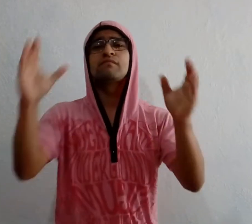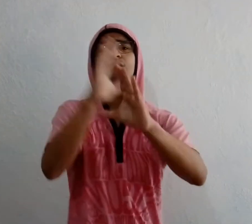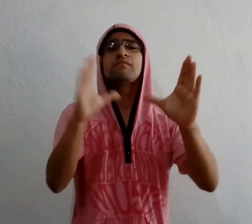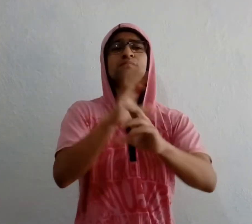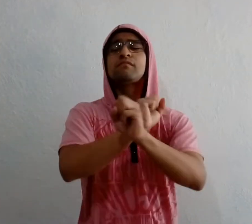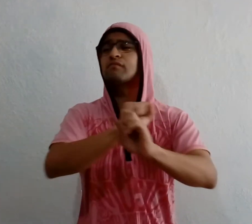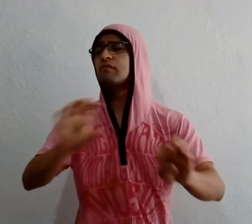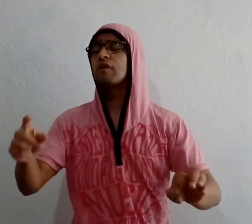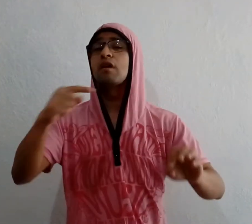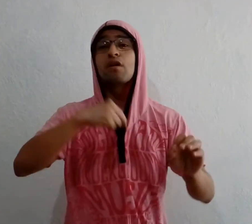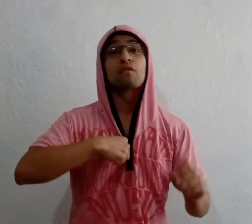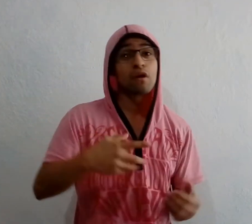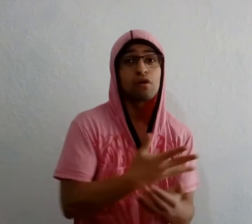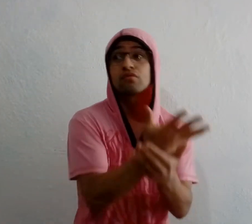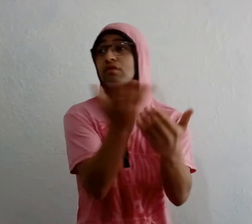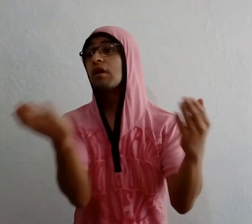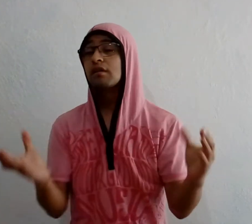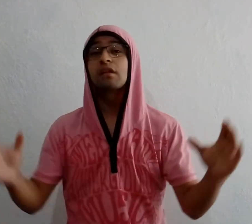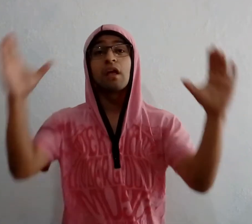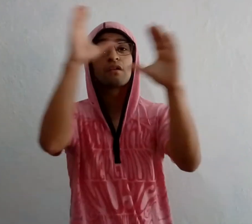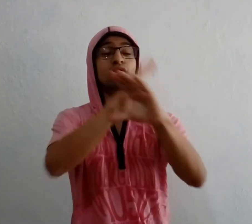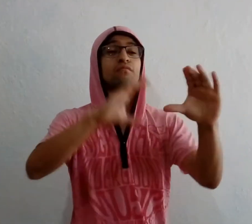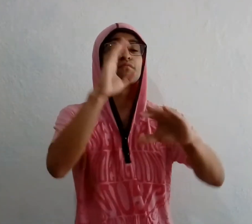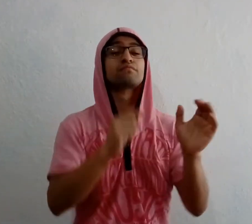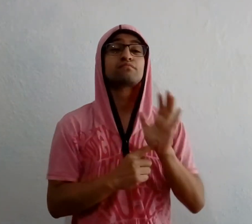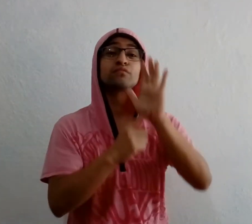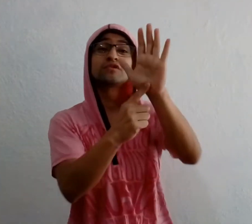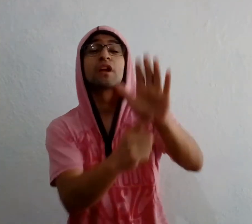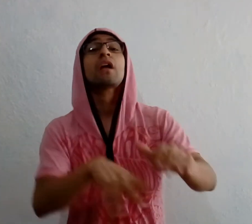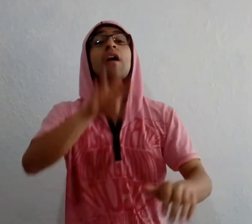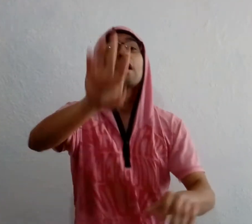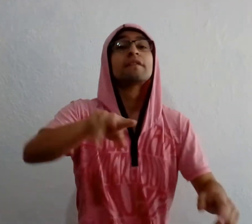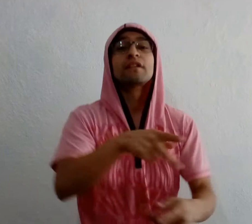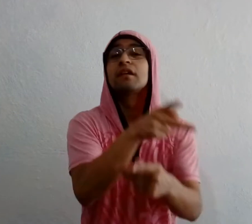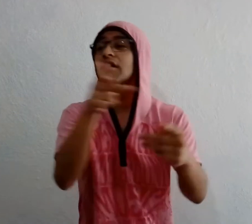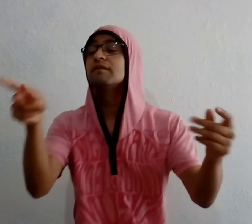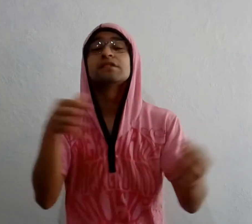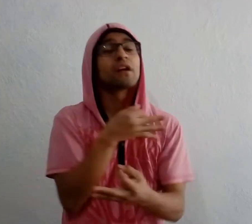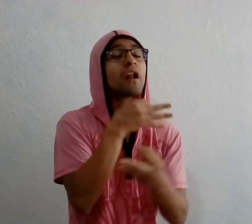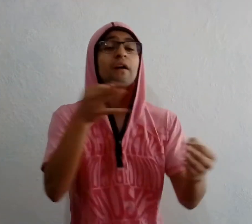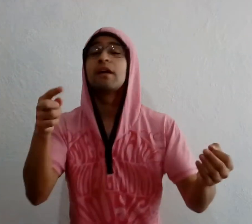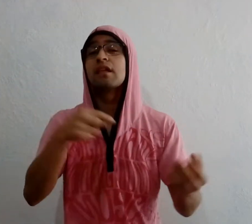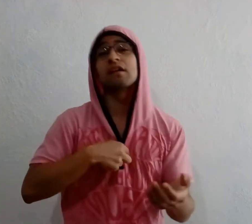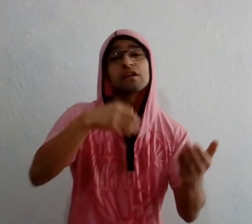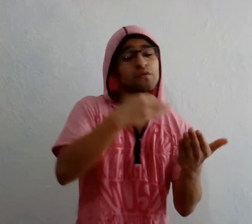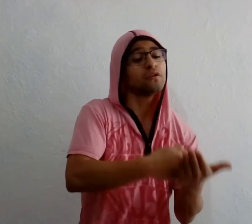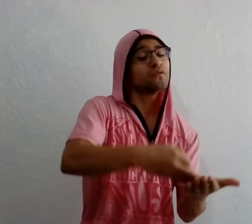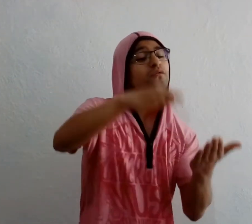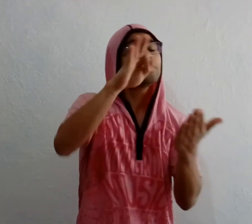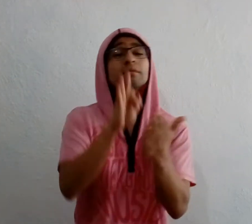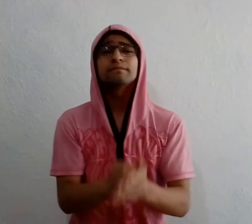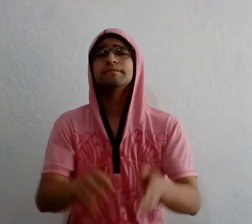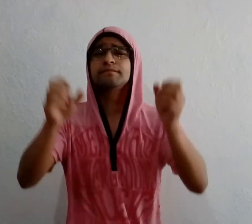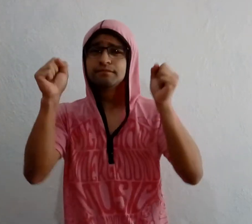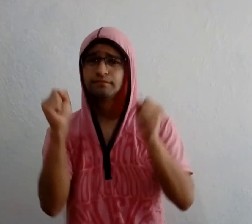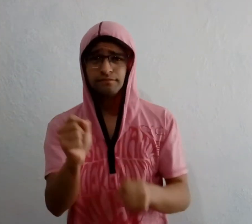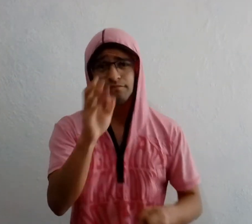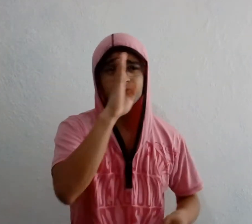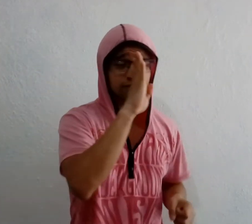se va para afuera. Y aquí les va esta bomba de fabricación casera. Ándale, anda, avísale a la banda que llegó el que no se ablanda, resistiendo el sistema y